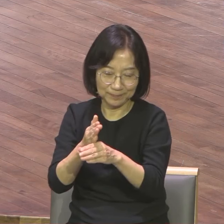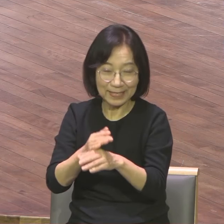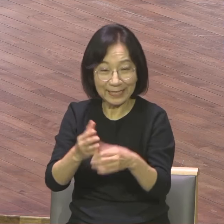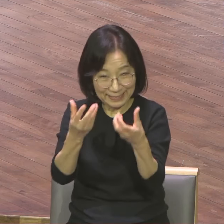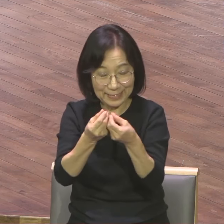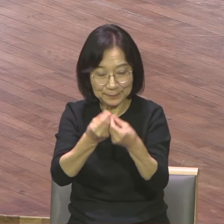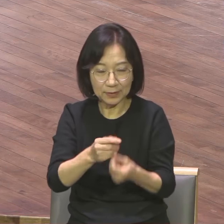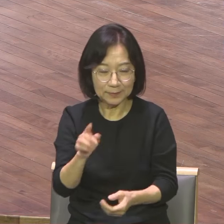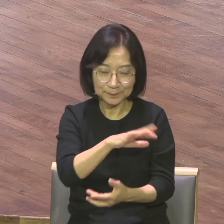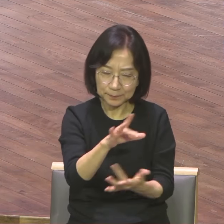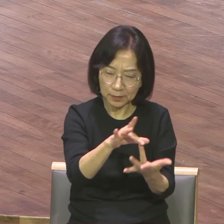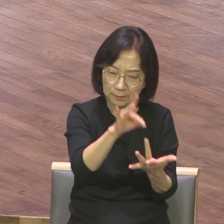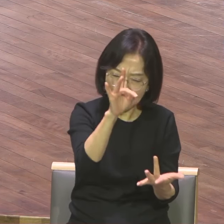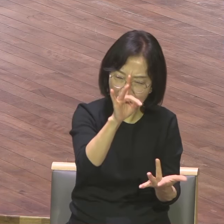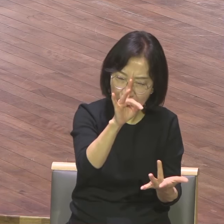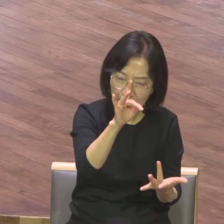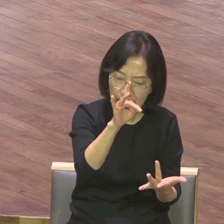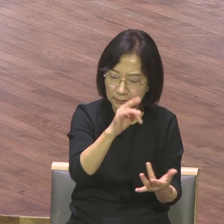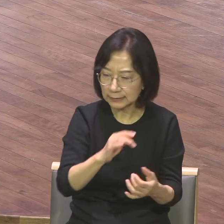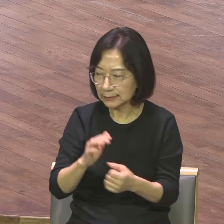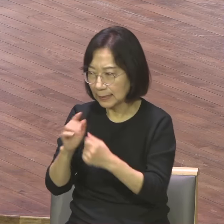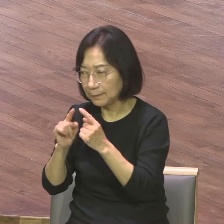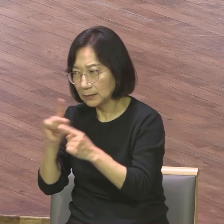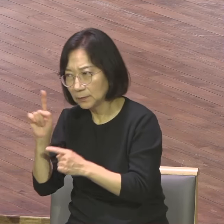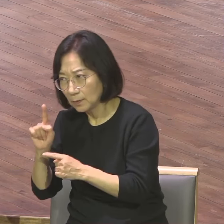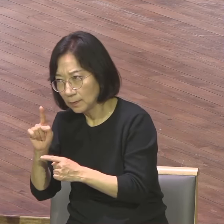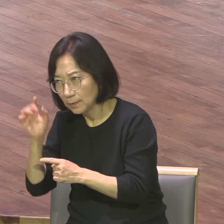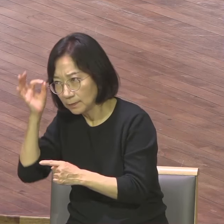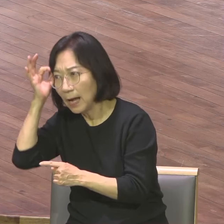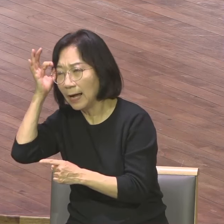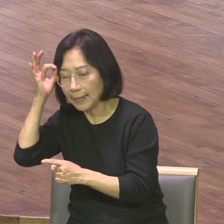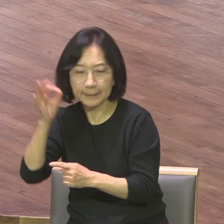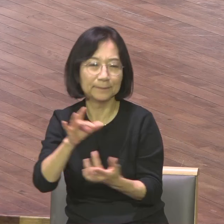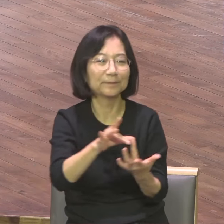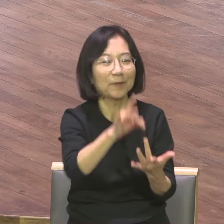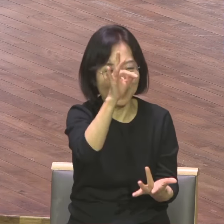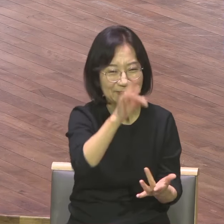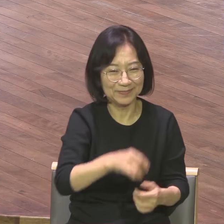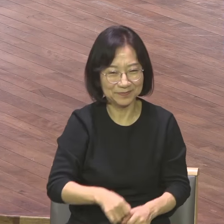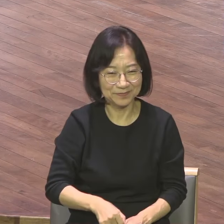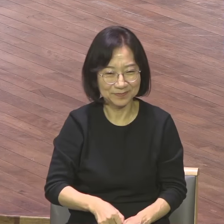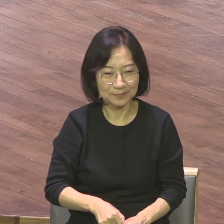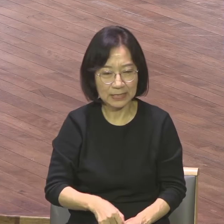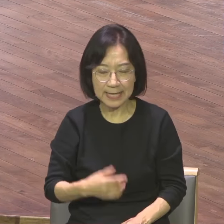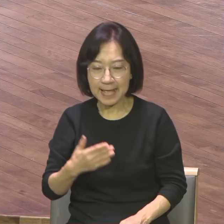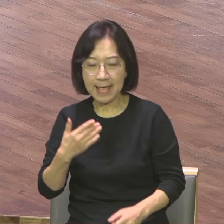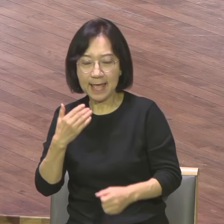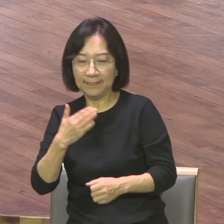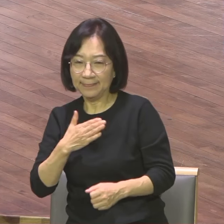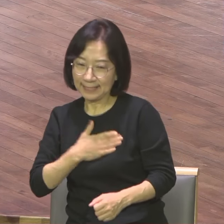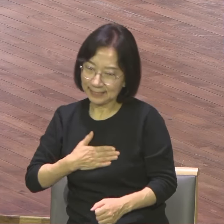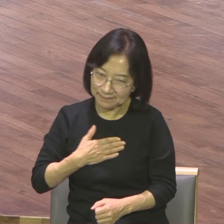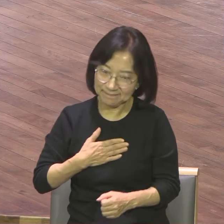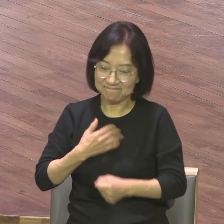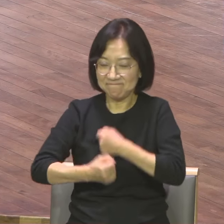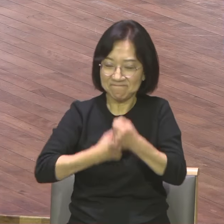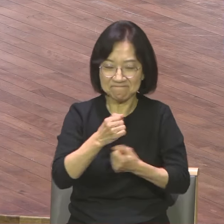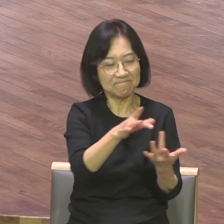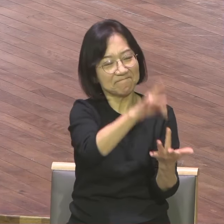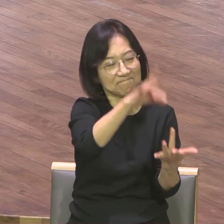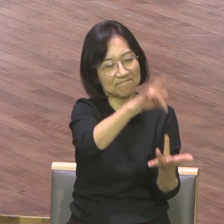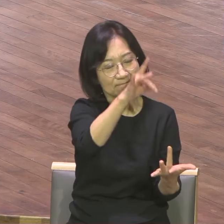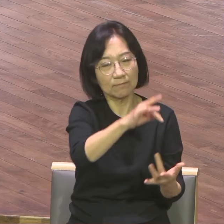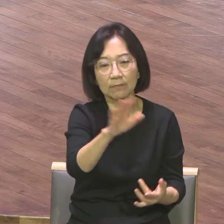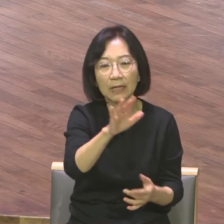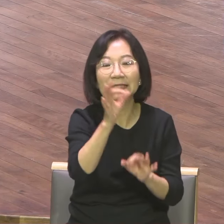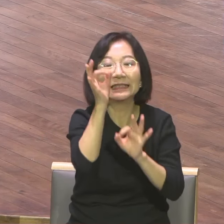여러분 말씀에 의지해서 결정해야 됩니다. 말씀에 내 기분 따라 감정 따라 세상 상식으로 하면 안 돼요. 그 성공하는